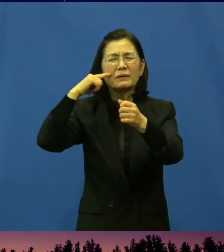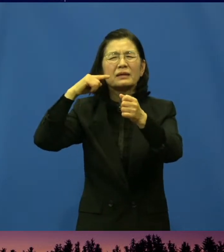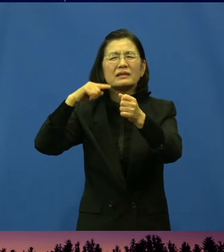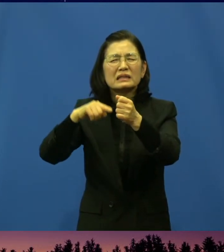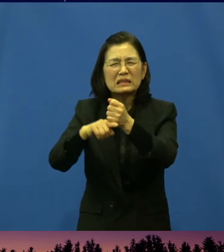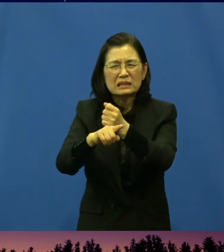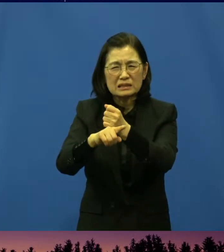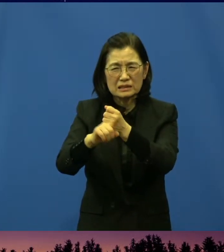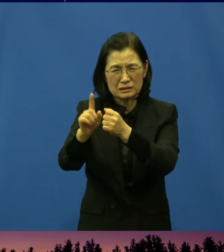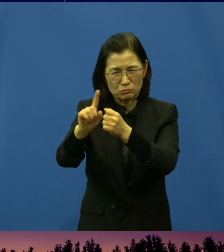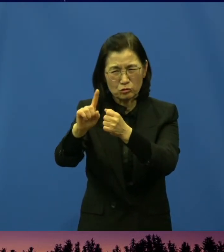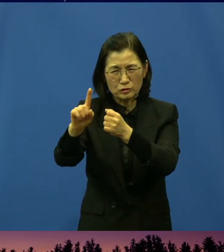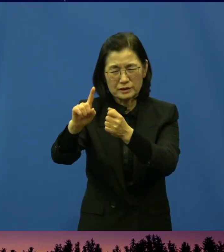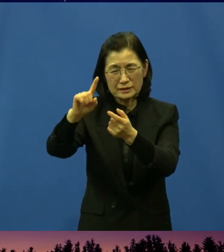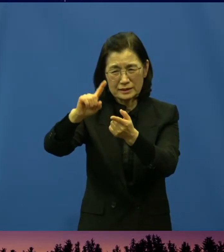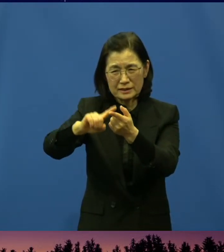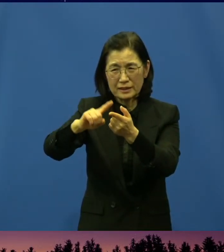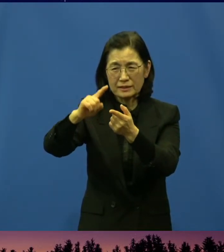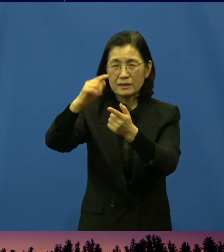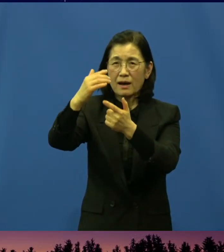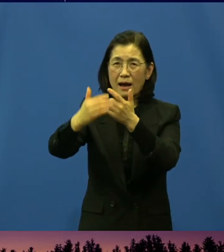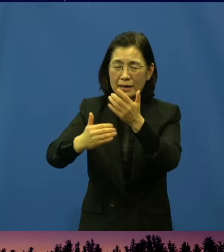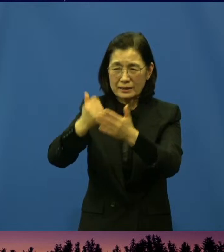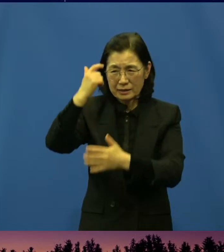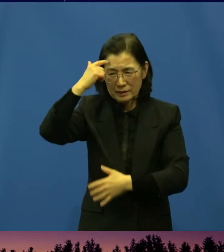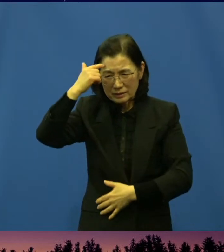그래서 어떤 일을 할 때도 항상 이게 하나님의